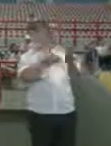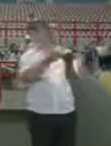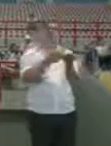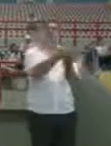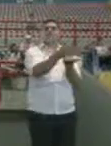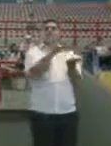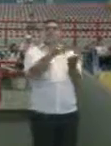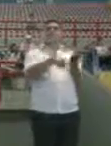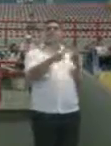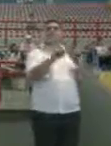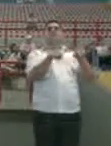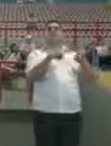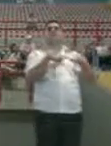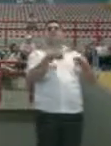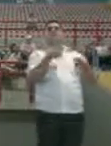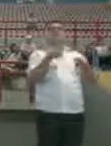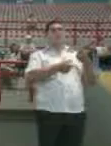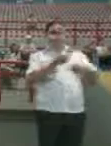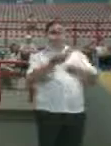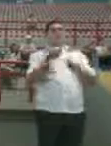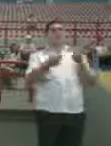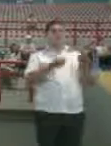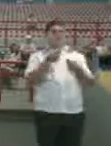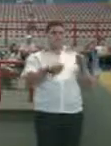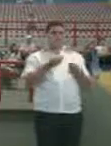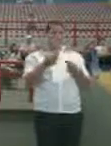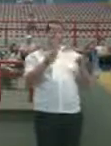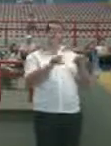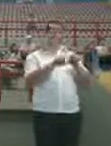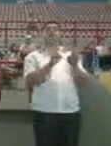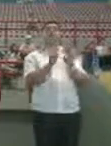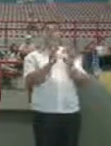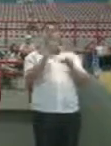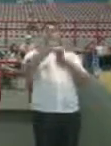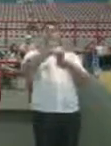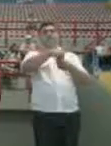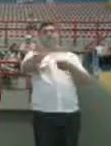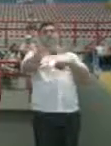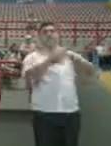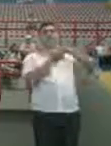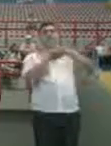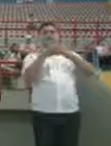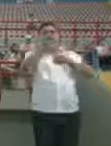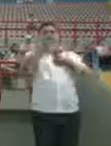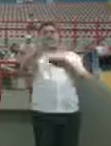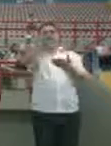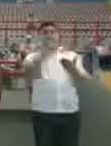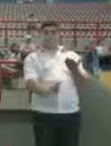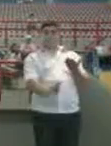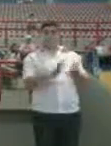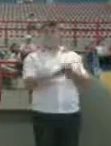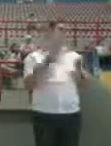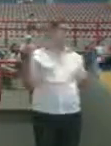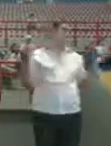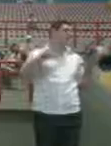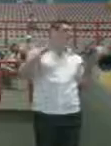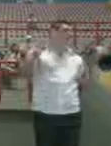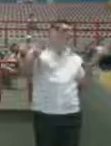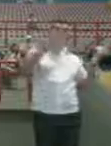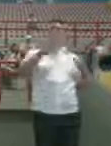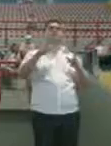do Plano Real, e uma boa parte desse dinheiro veio das vendas das nossas empresas aqui no Brasil. Então, hoje o mundo todo vive